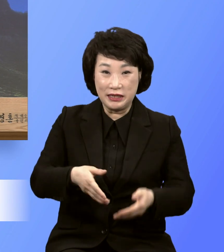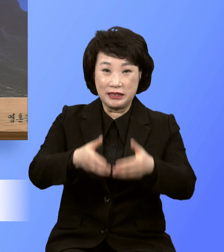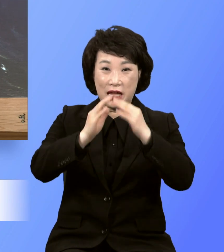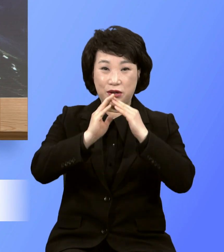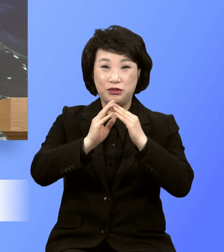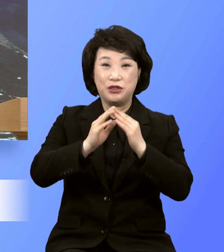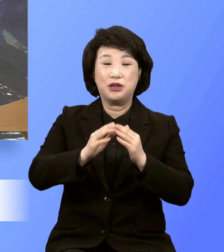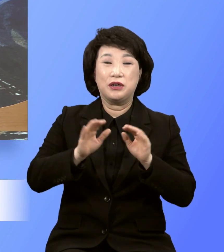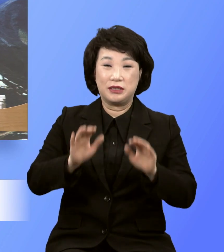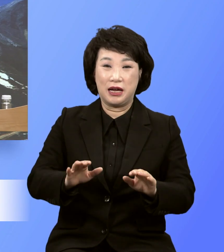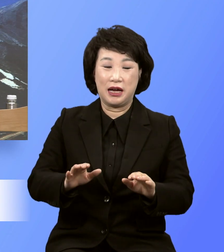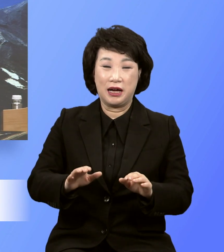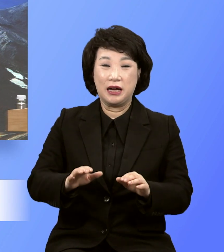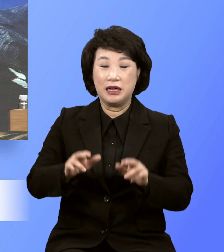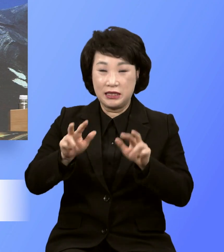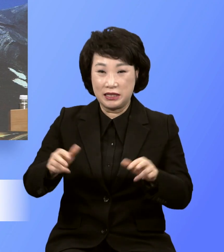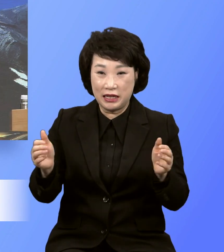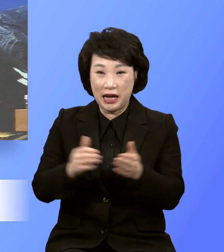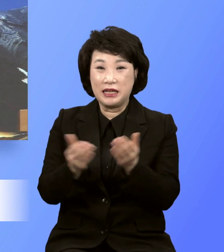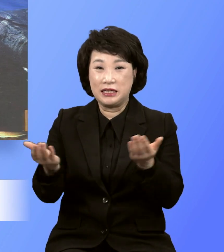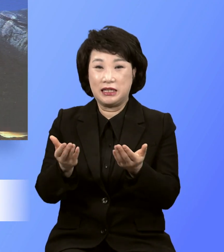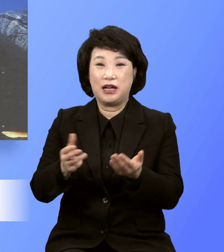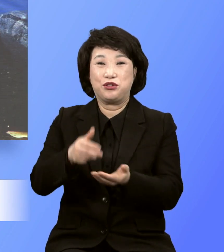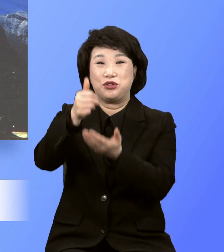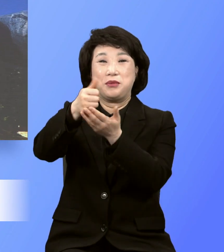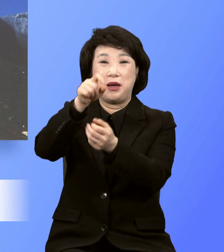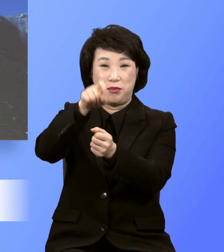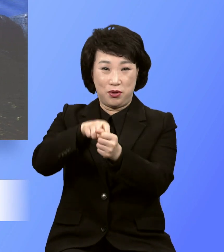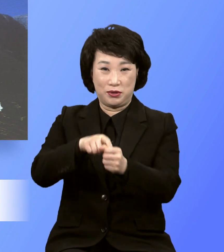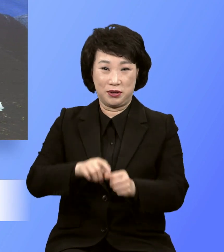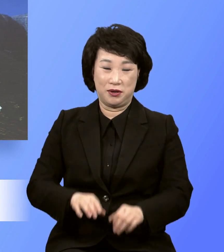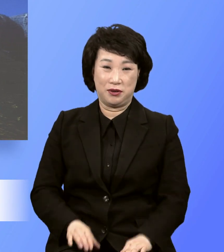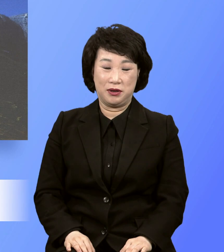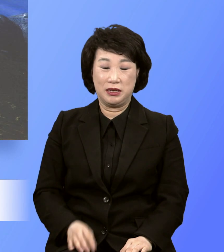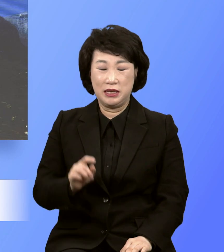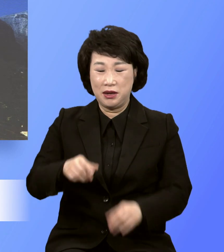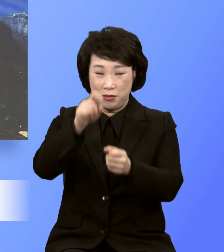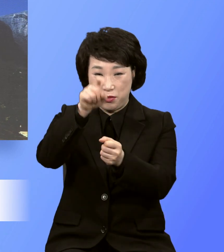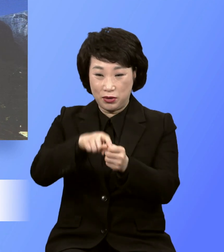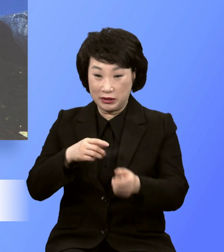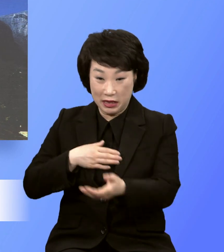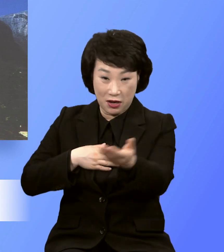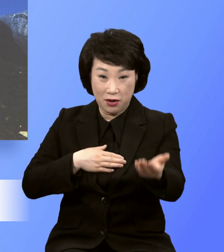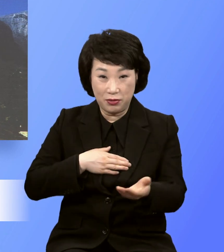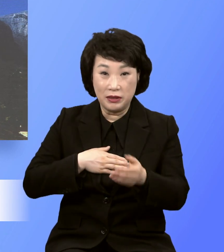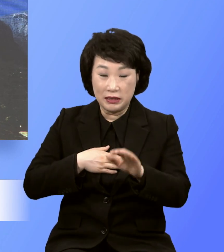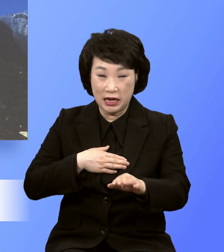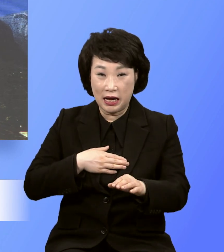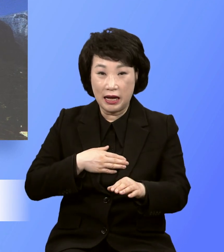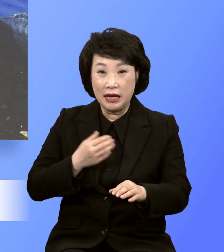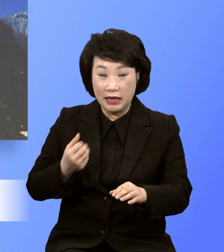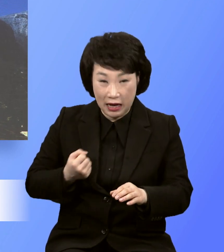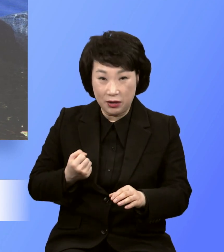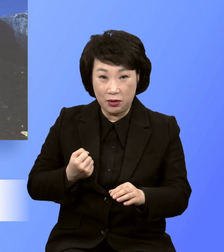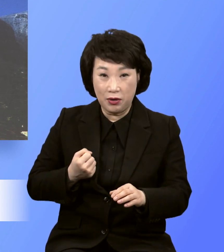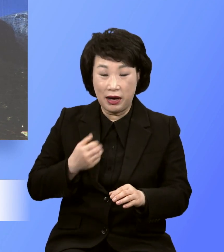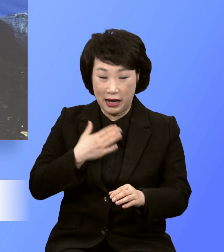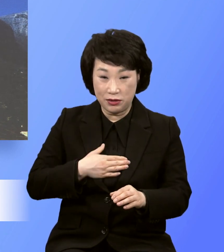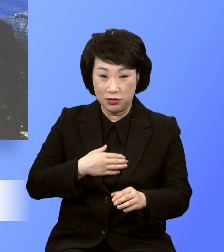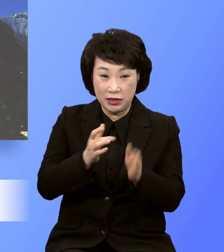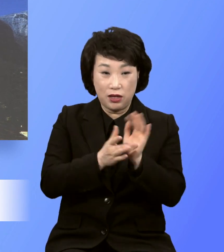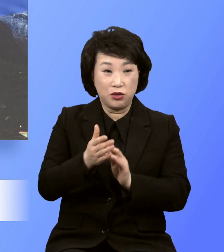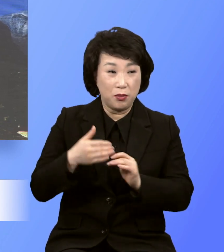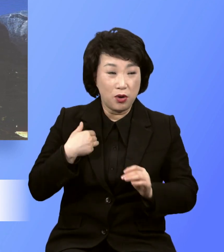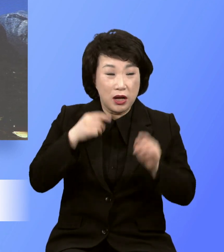연세중앙교회를 세우시고 사역하신 목적입니다. 이 목적이 여러분에게 이루어지며 예수 몰라